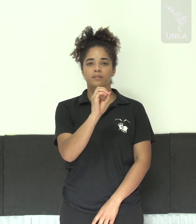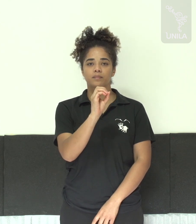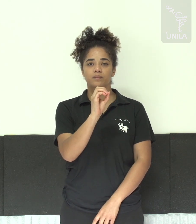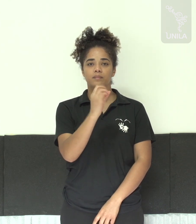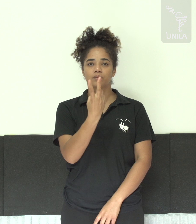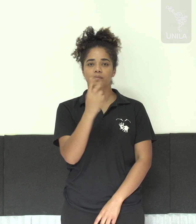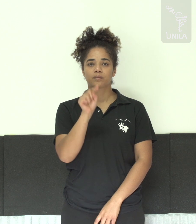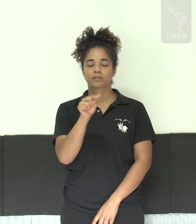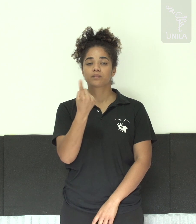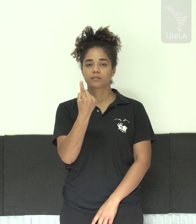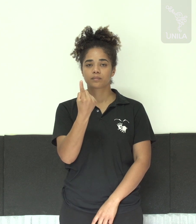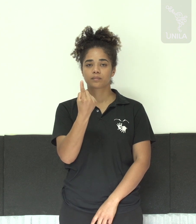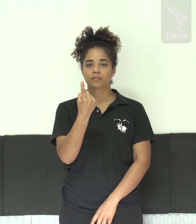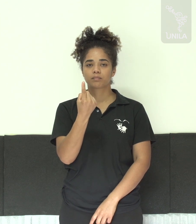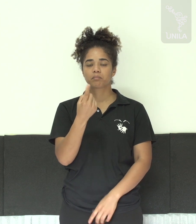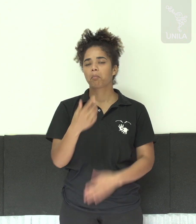10.2.1.